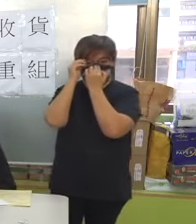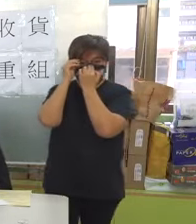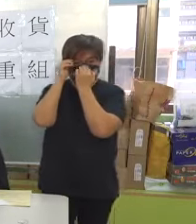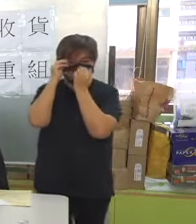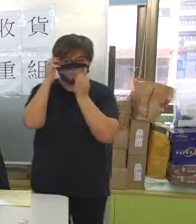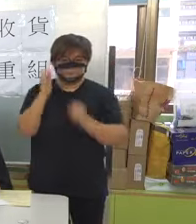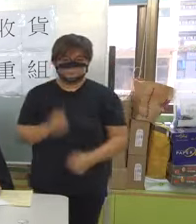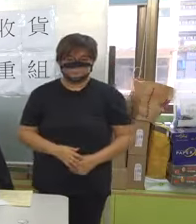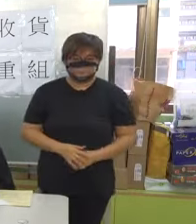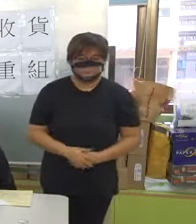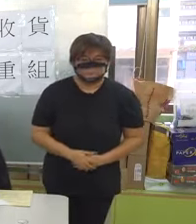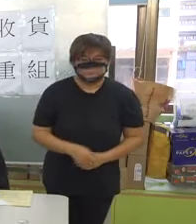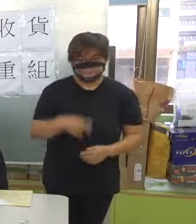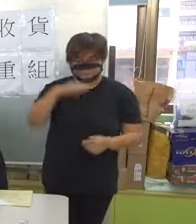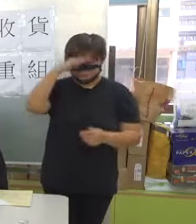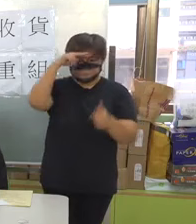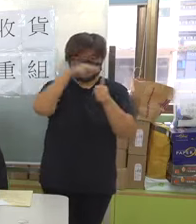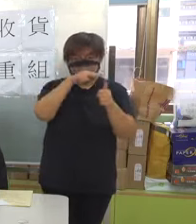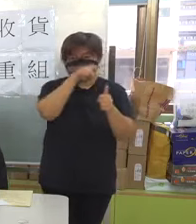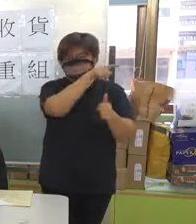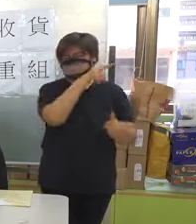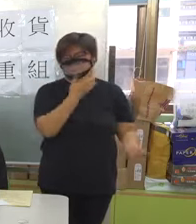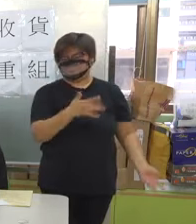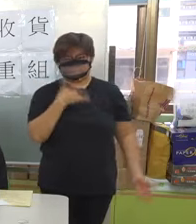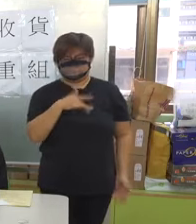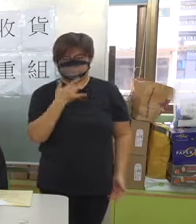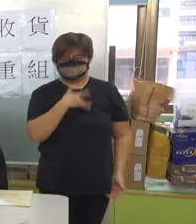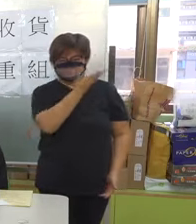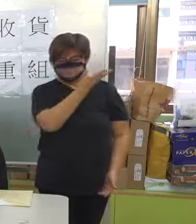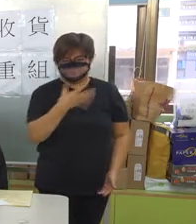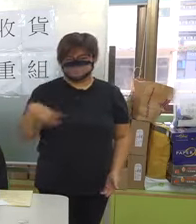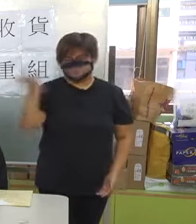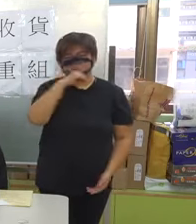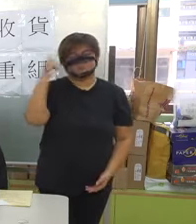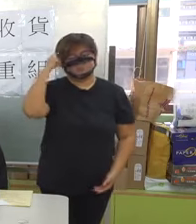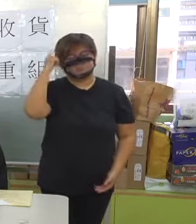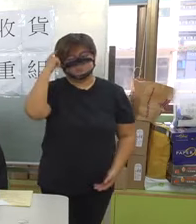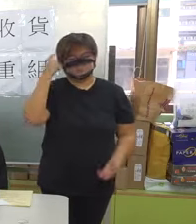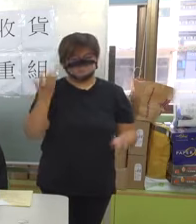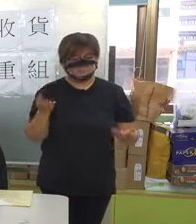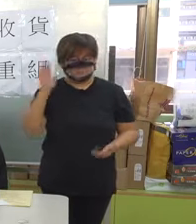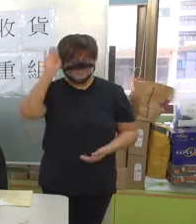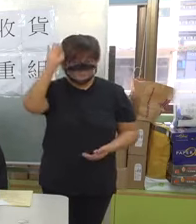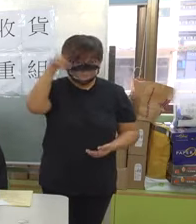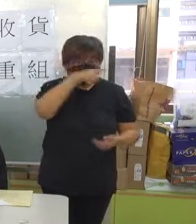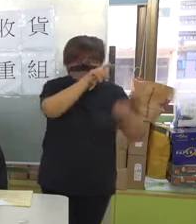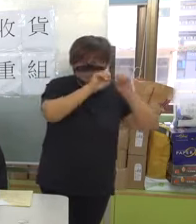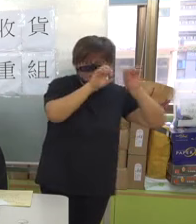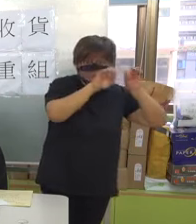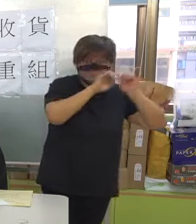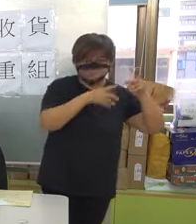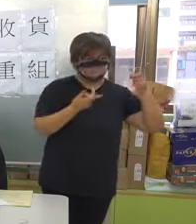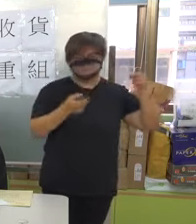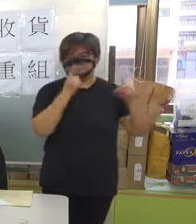眾所周知，監警會是無用之物，他一陣間公布的所謂研究報告也一樣。這份報告不單沒有獨立